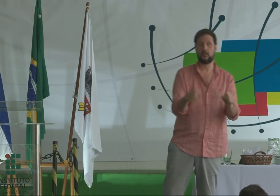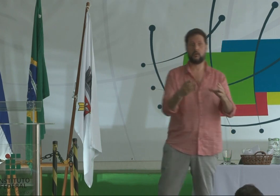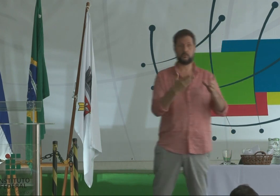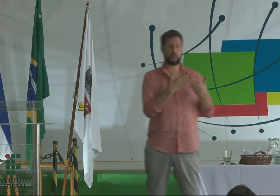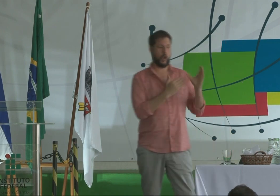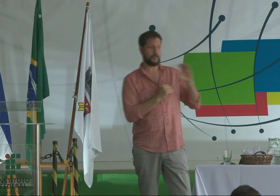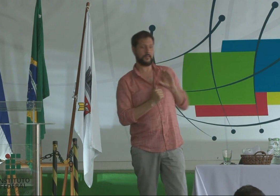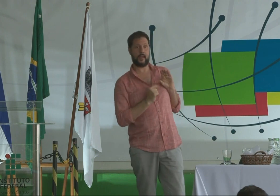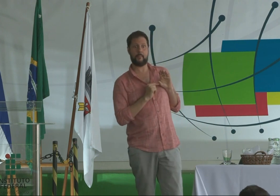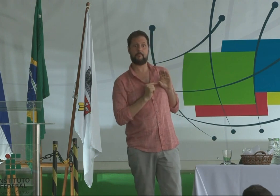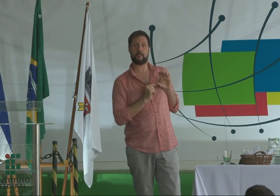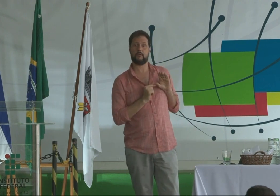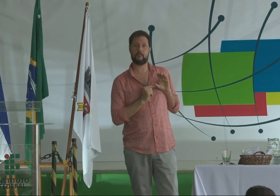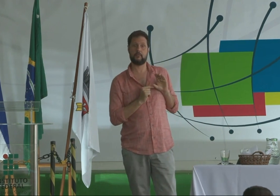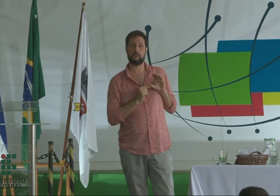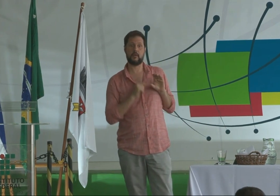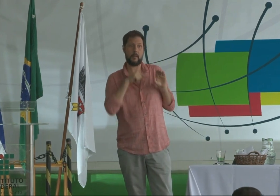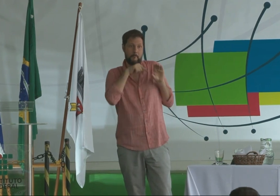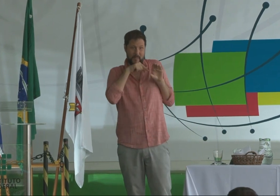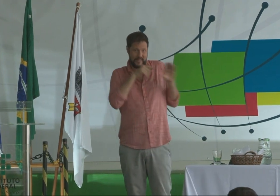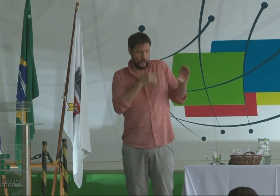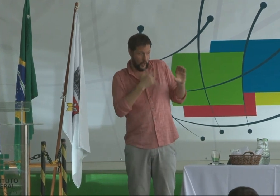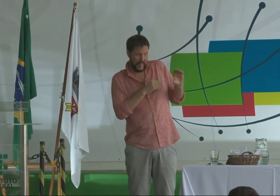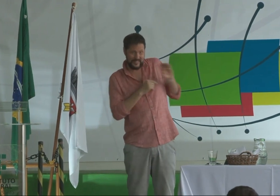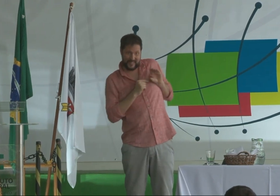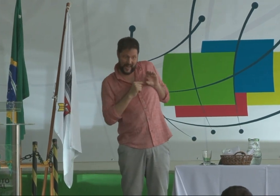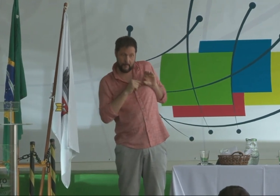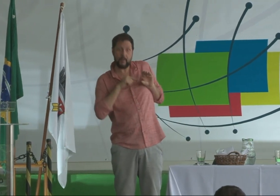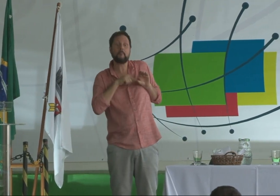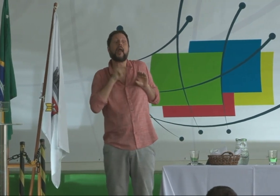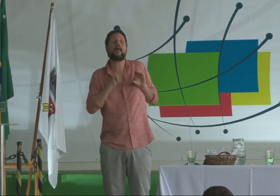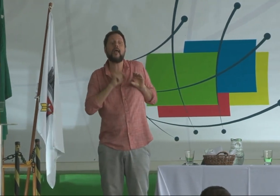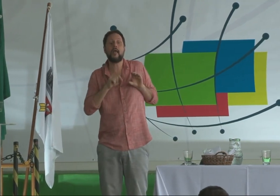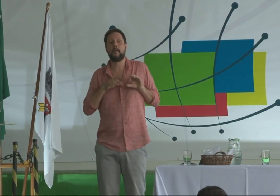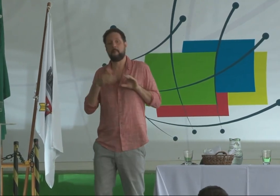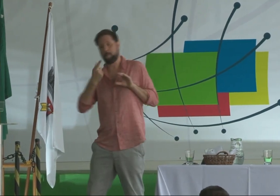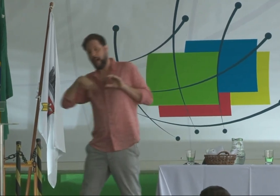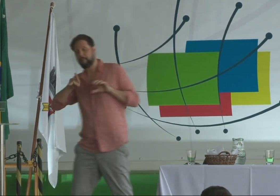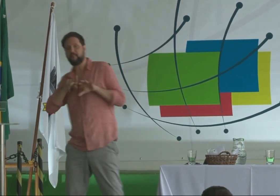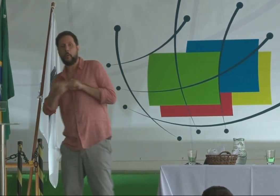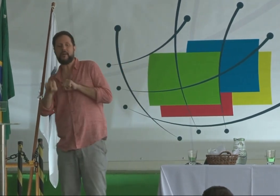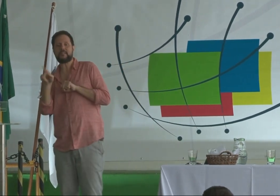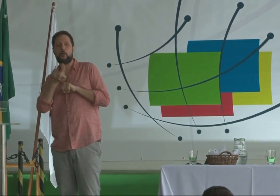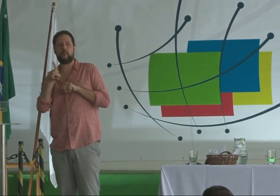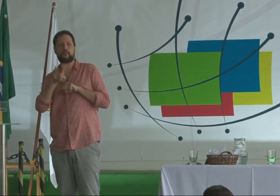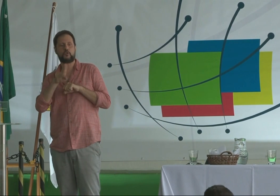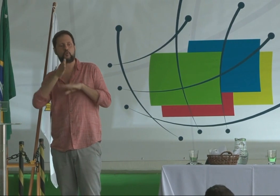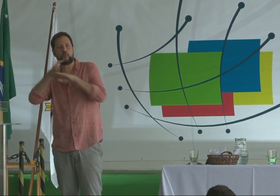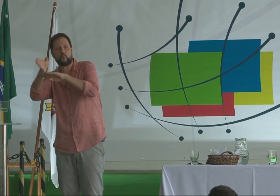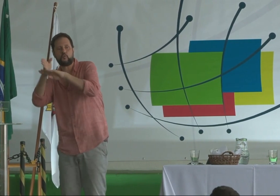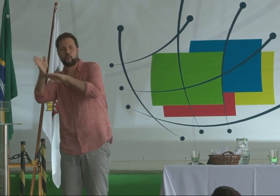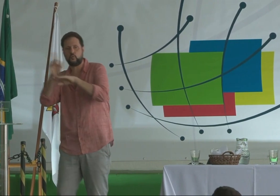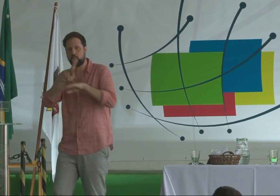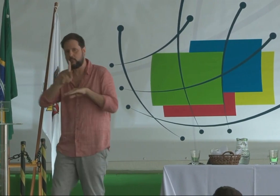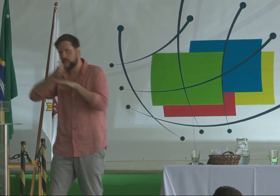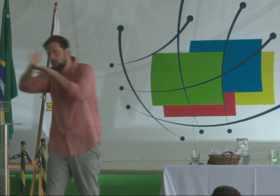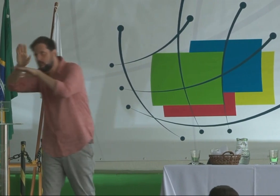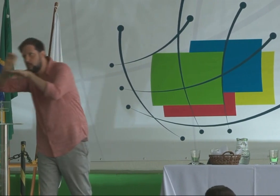qual é a formação. A escola recebe esse valor. Mas, para quê? E a formação? Para